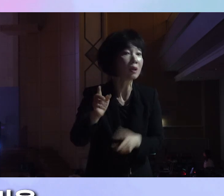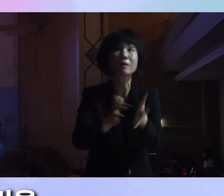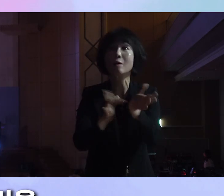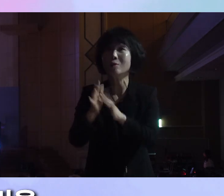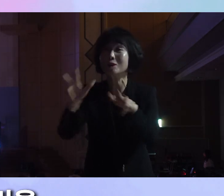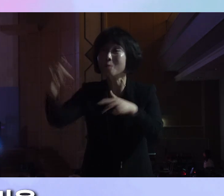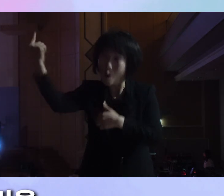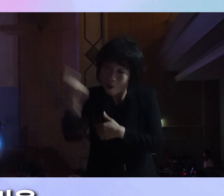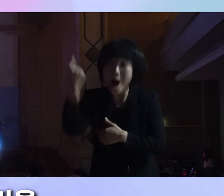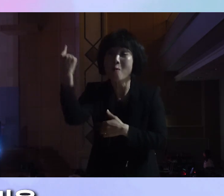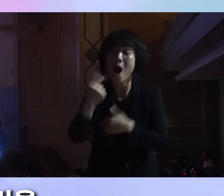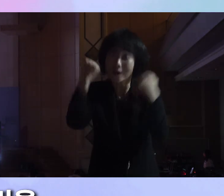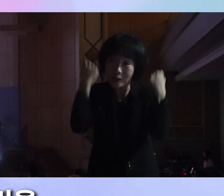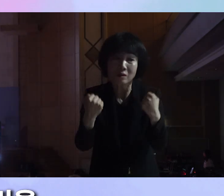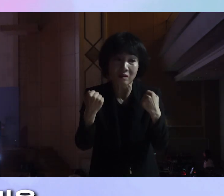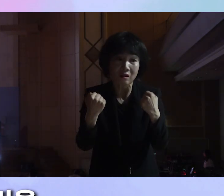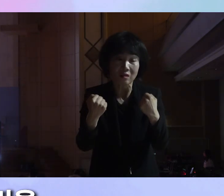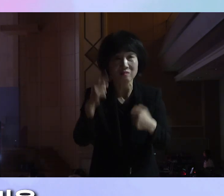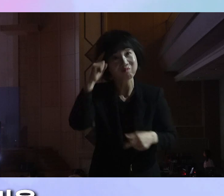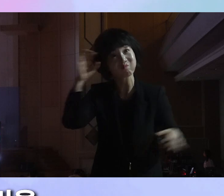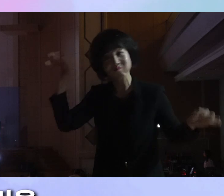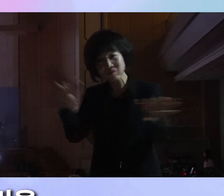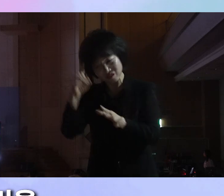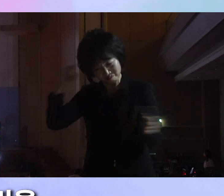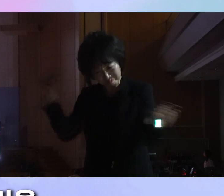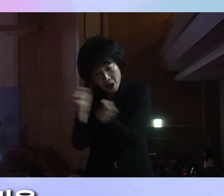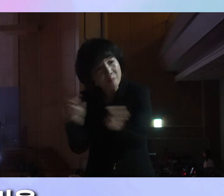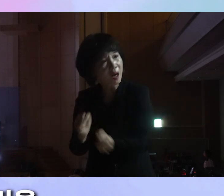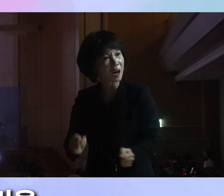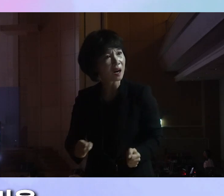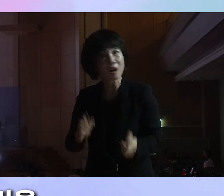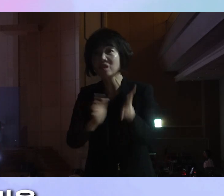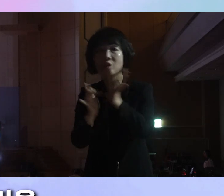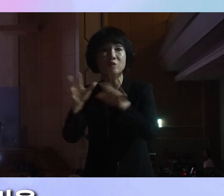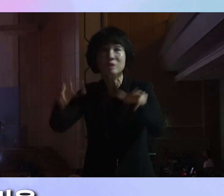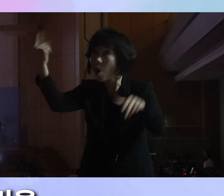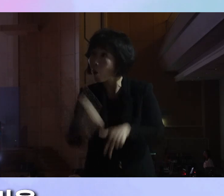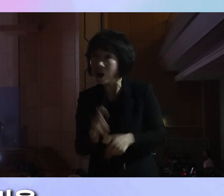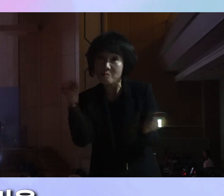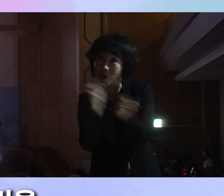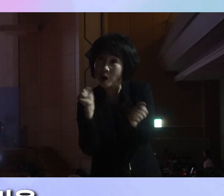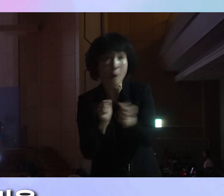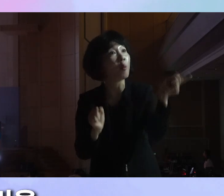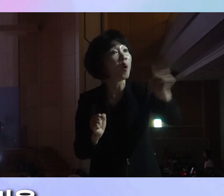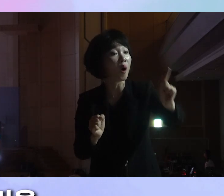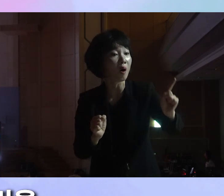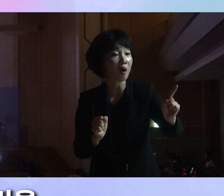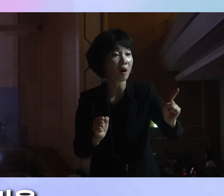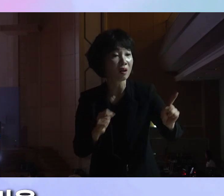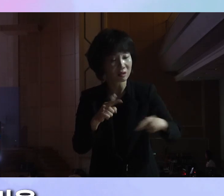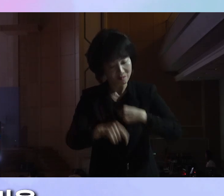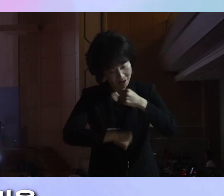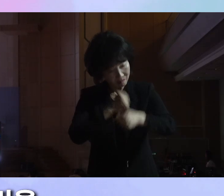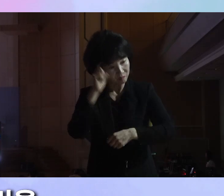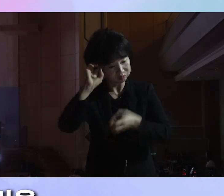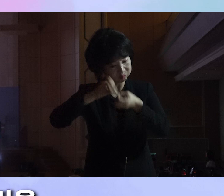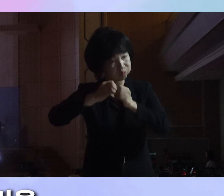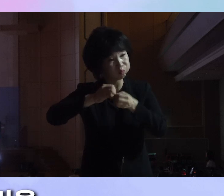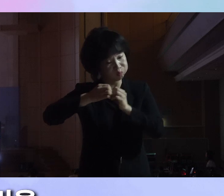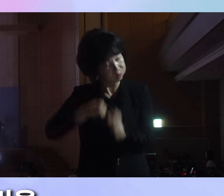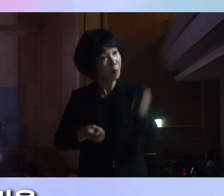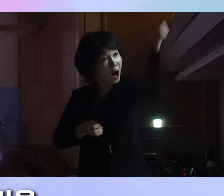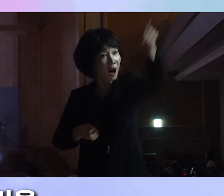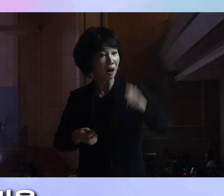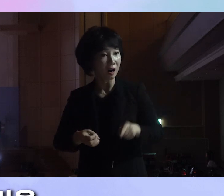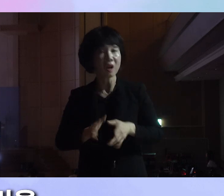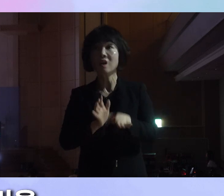계세요. 뭐 아까는 맘대로 못 불러낸다더니 이번엔 여기 있다? 아주 지들 맘대로네. 예수는